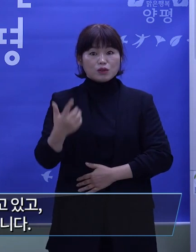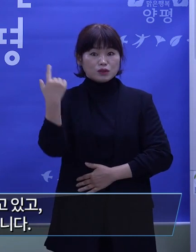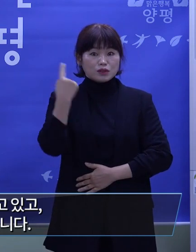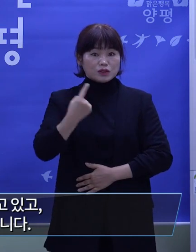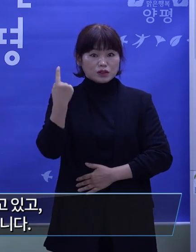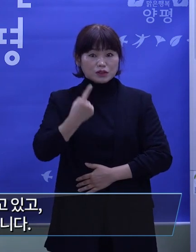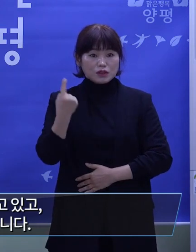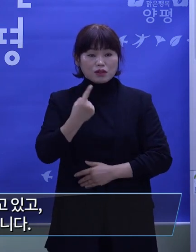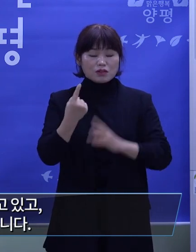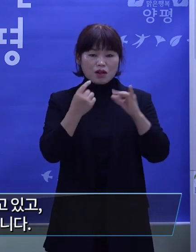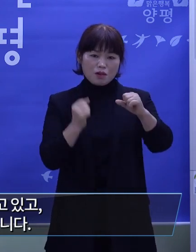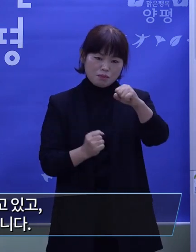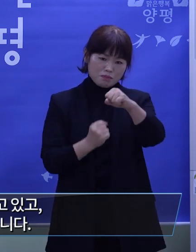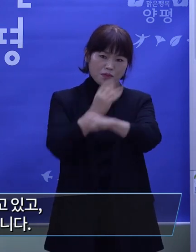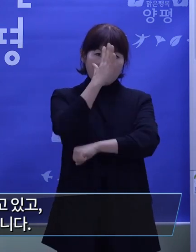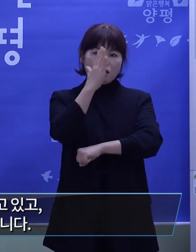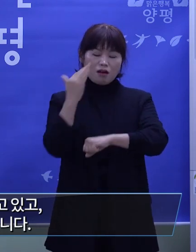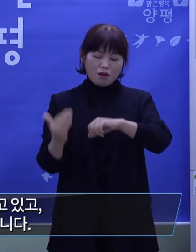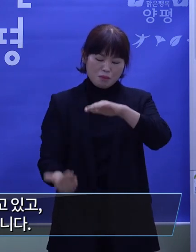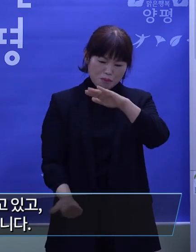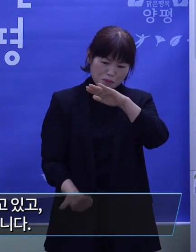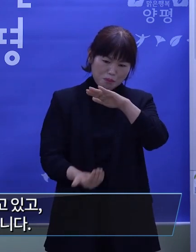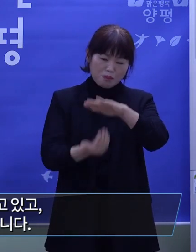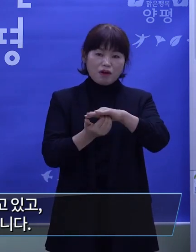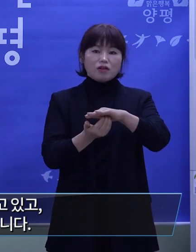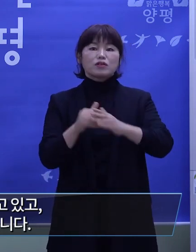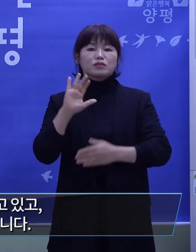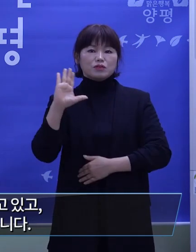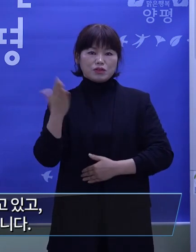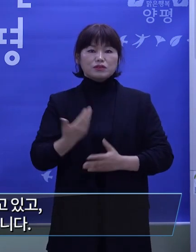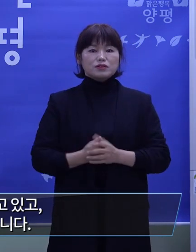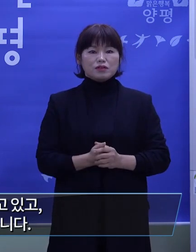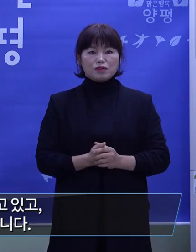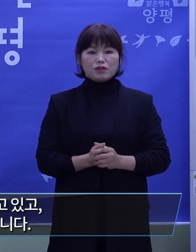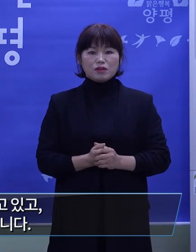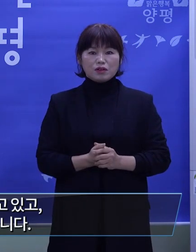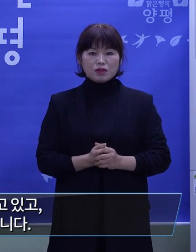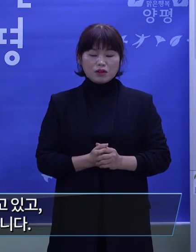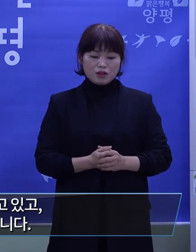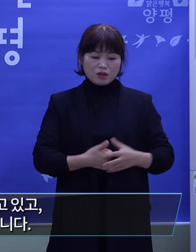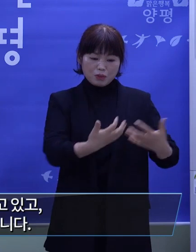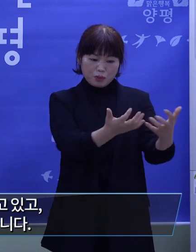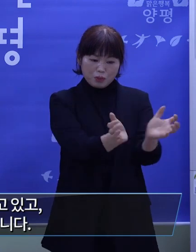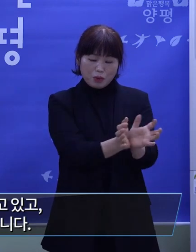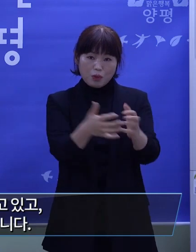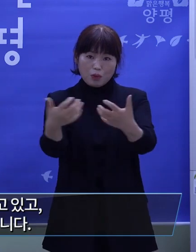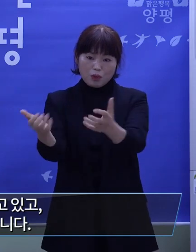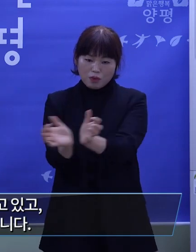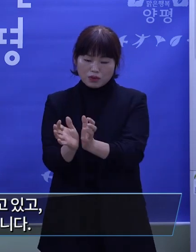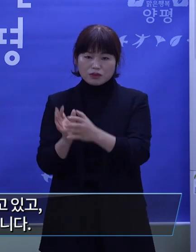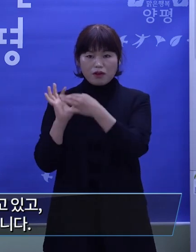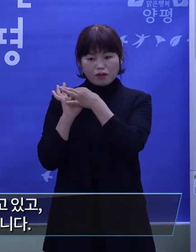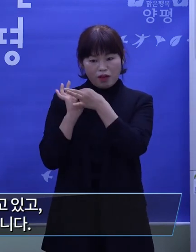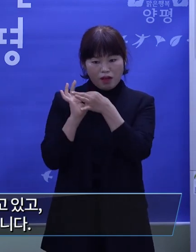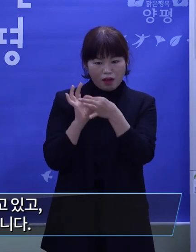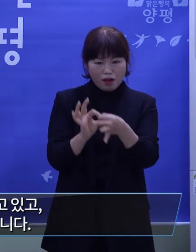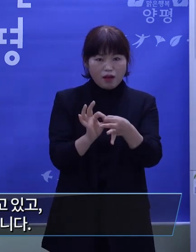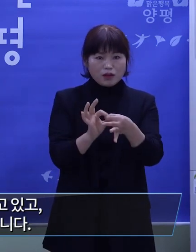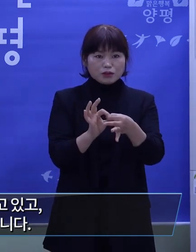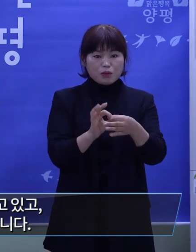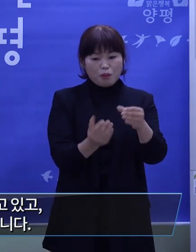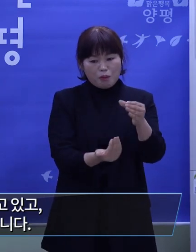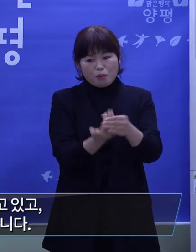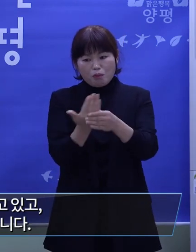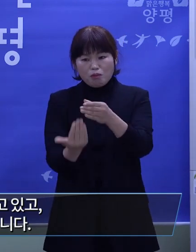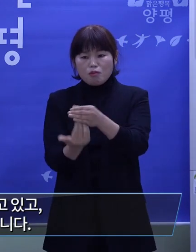최고치를 경신하고 있고 지역사회에서의 크고 작은 집단 감염이 끊이질